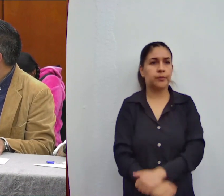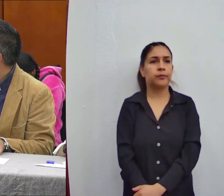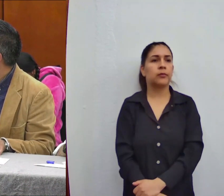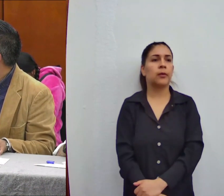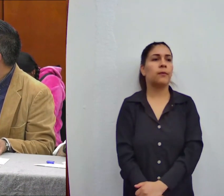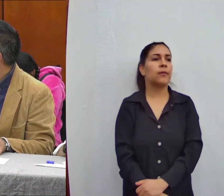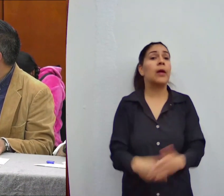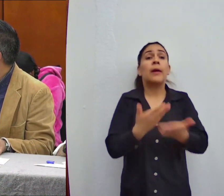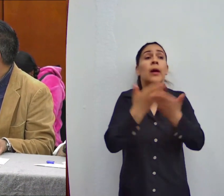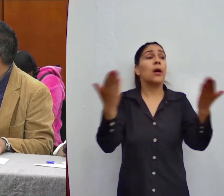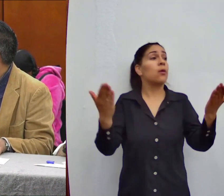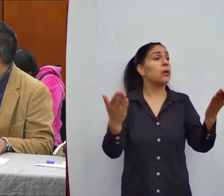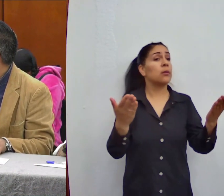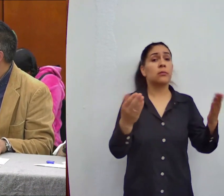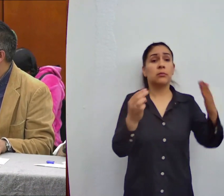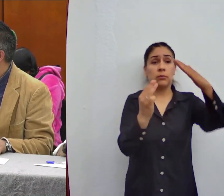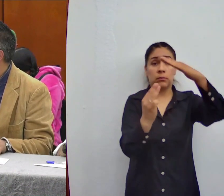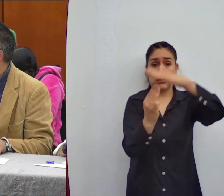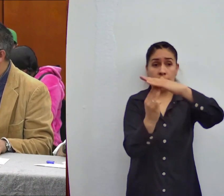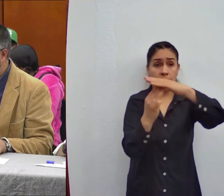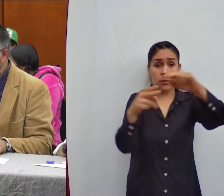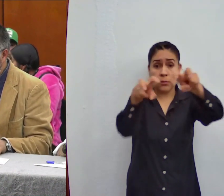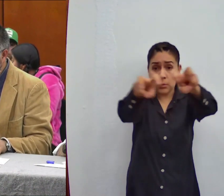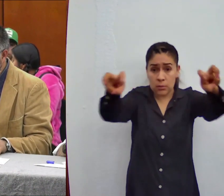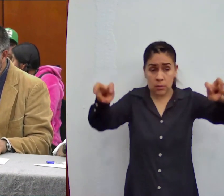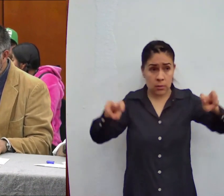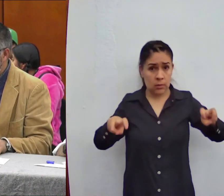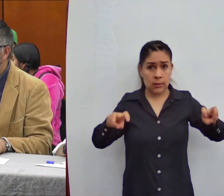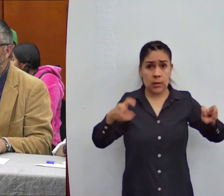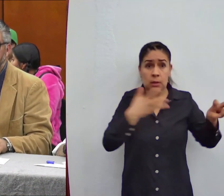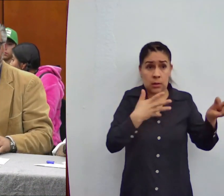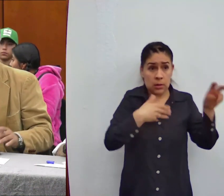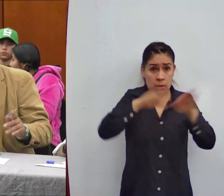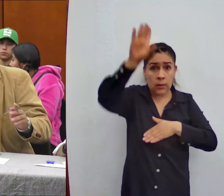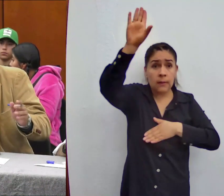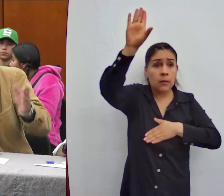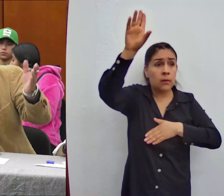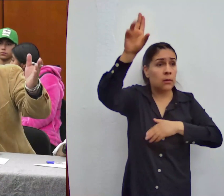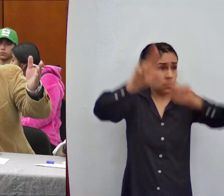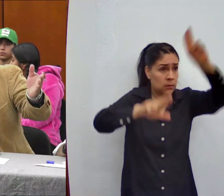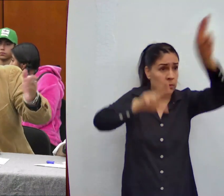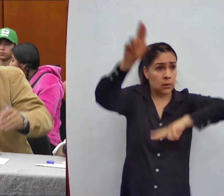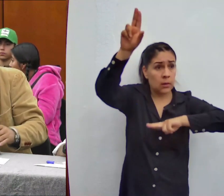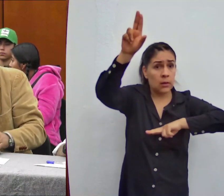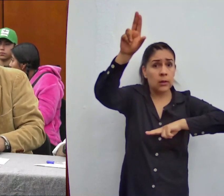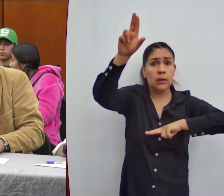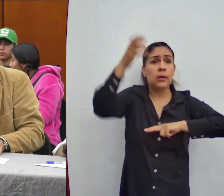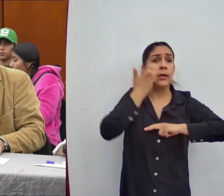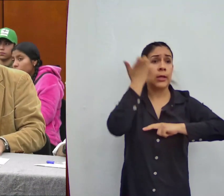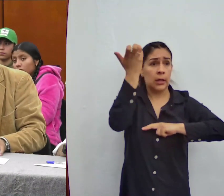Preguntaría a la mesa si tenemos alguna otra participación en torno a este artículo 34.